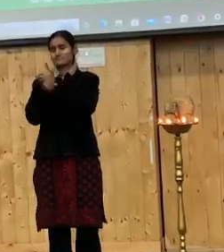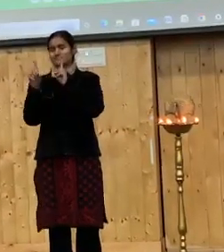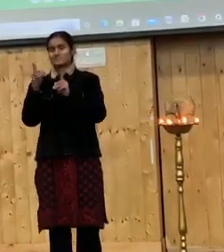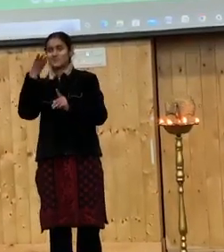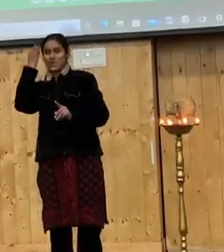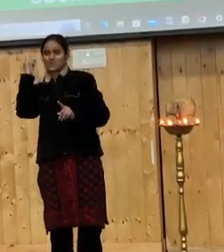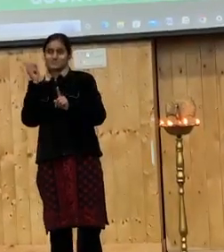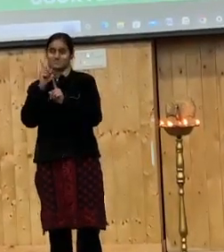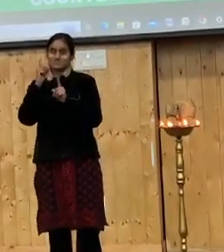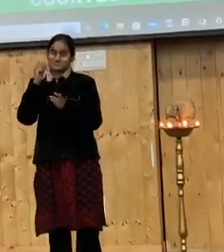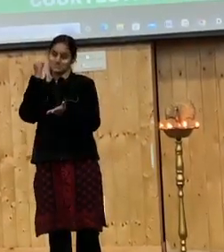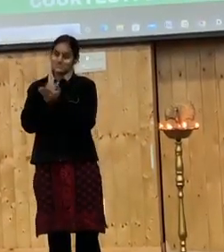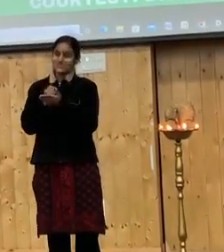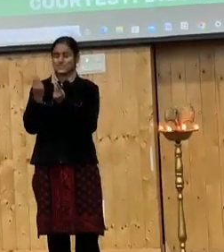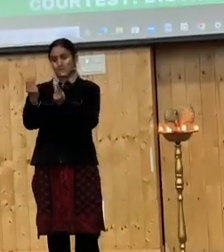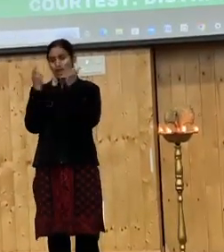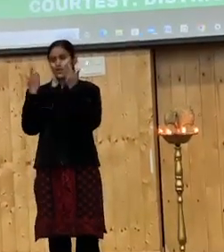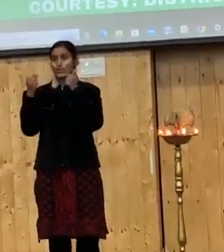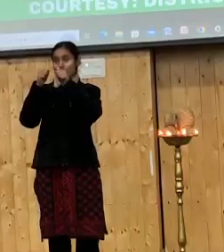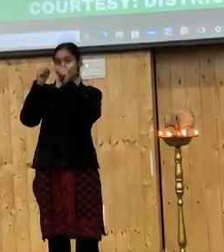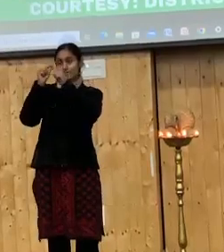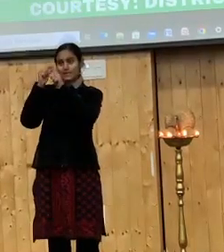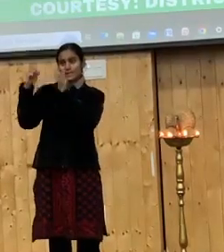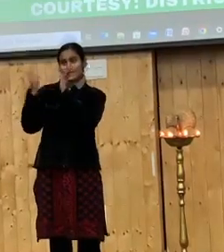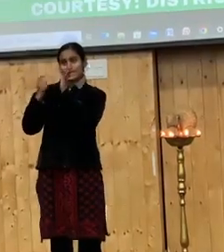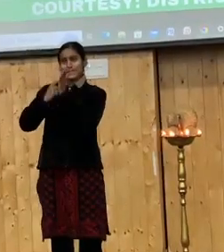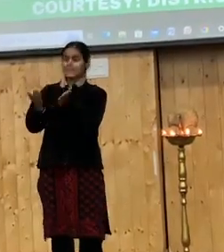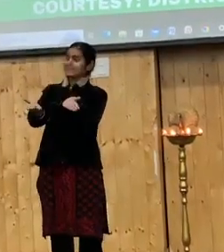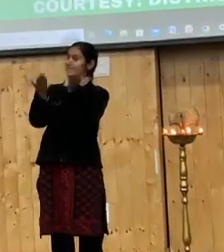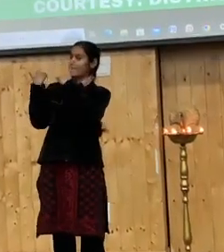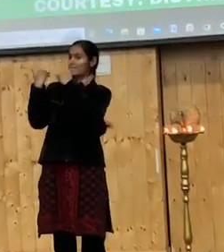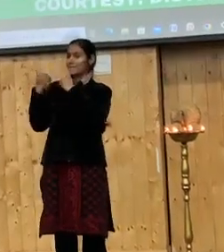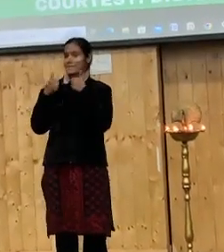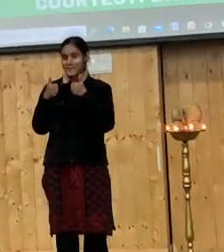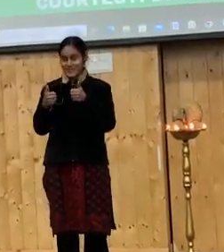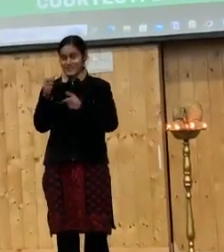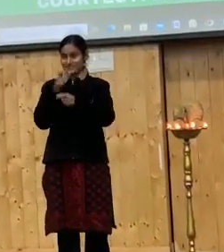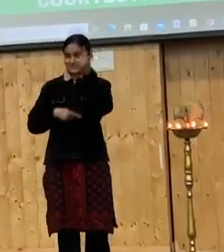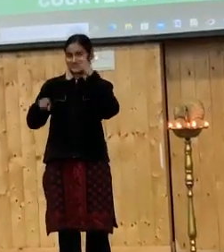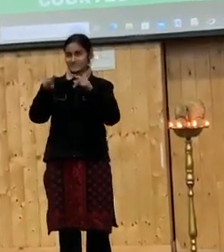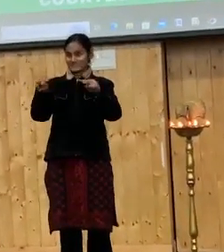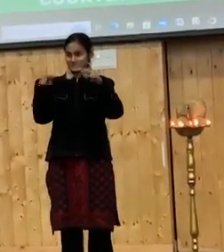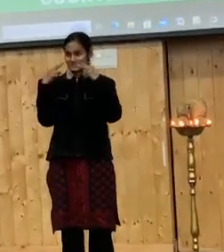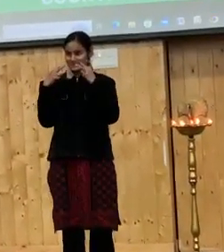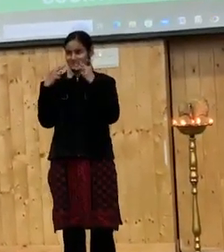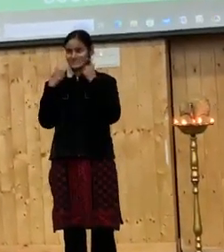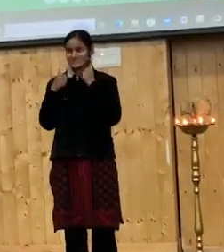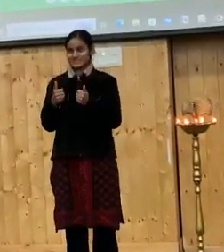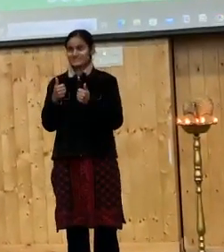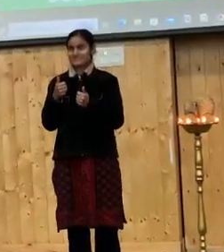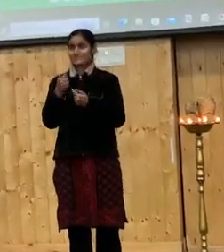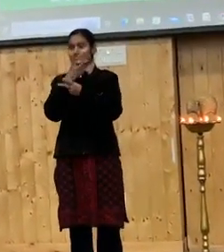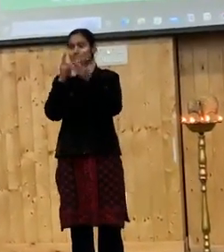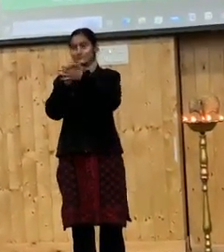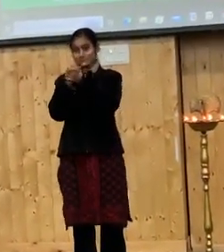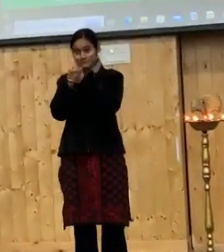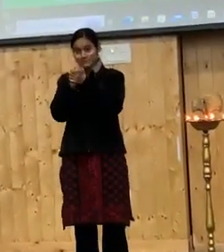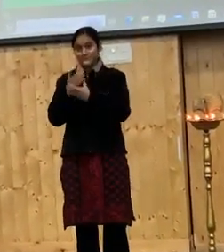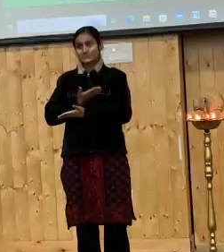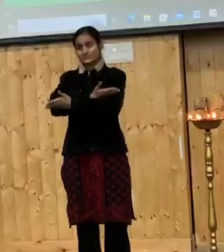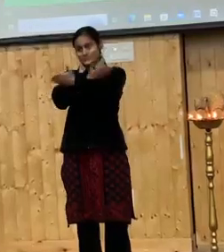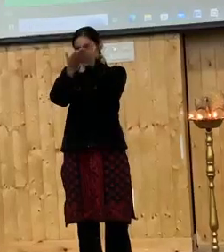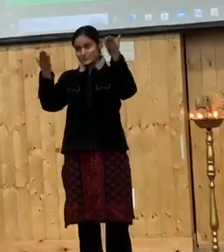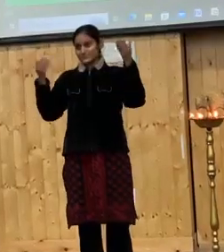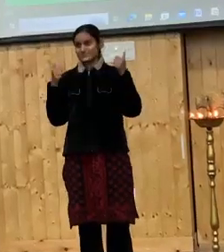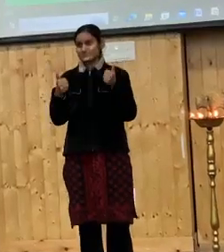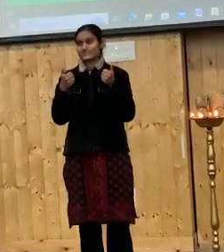पर संपर्क करें। आप सभी सक्षम ऐप के माध्यम से अपनी ज़रूरियात की मांग